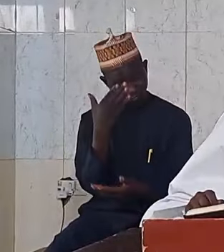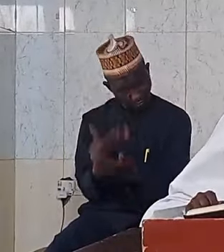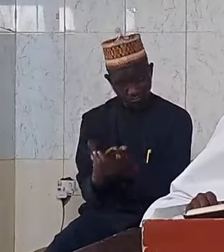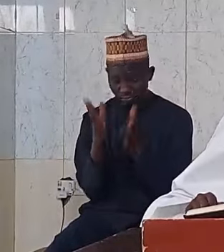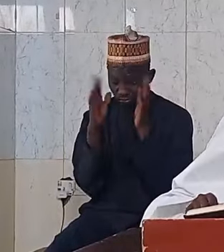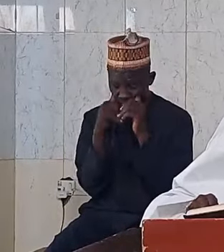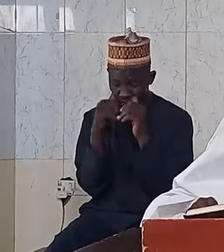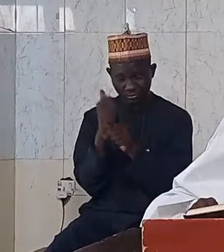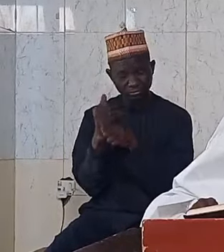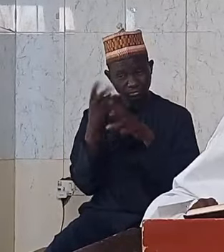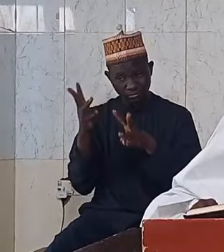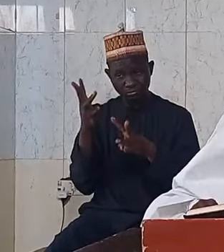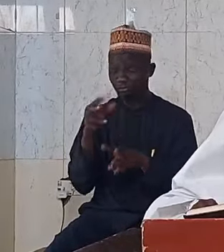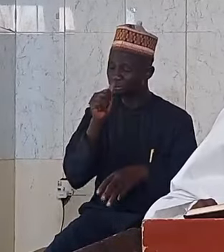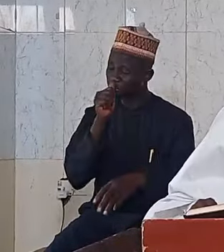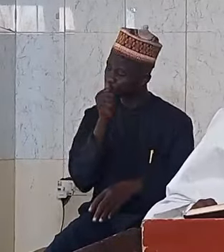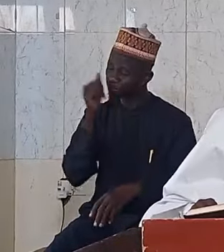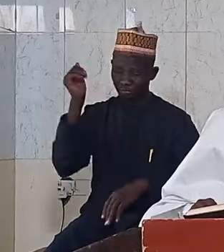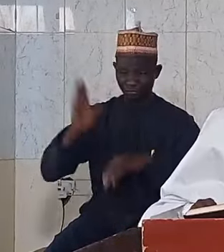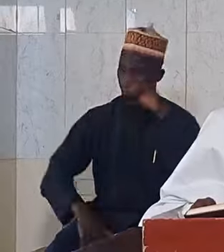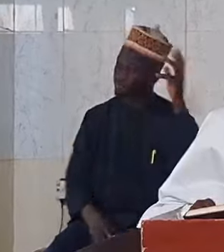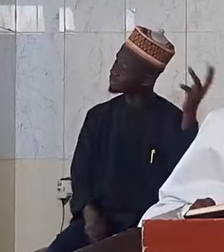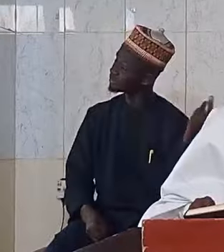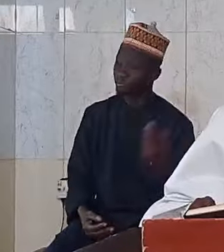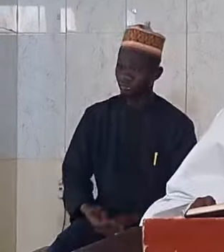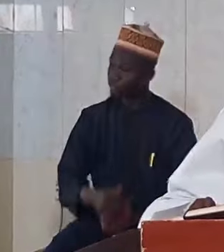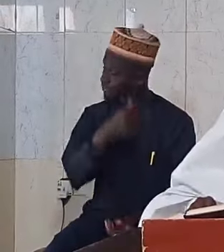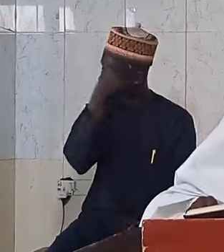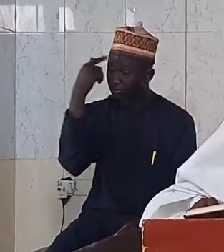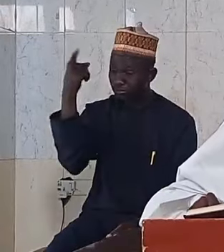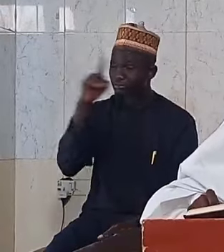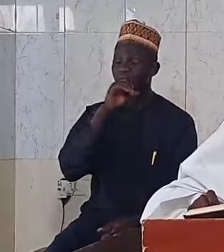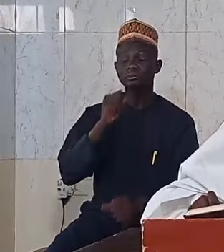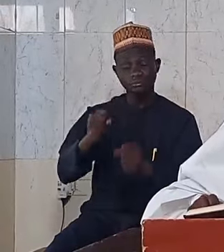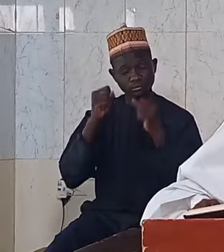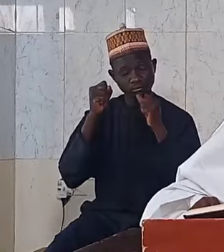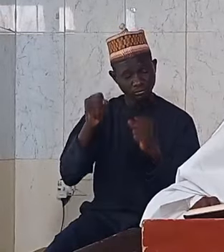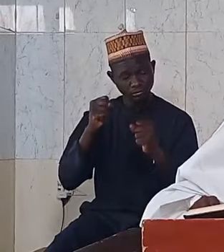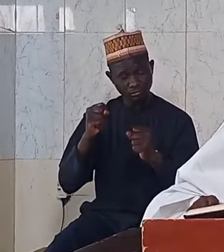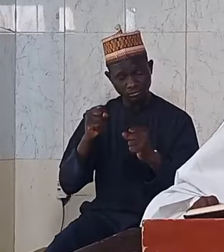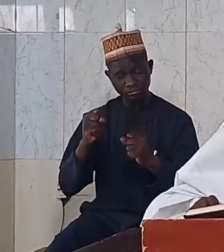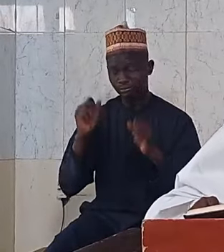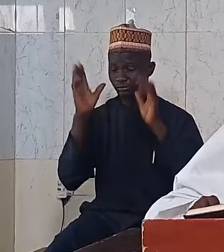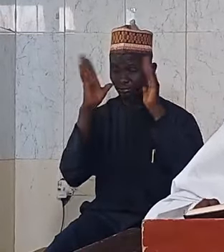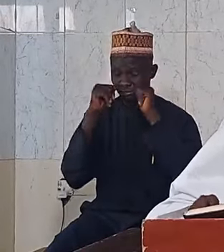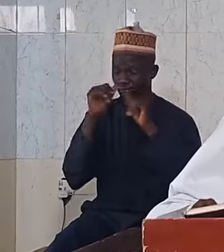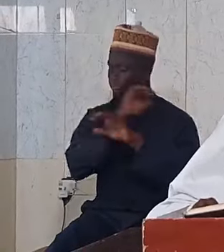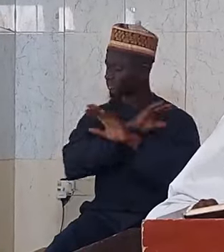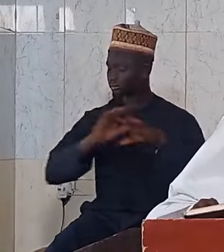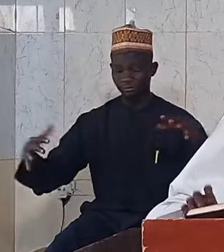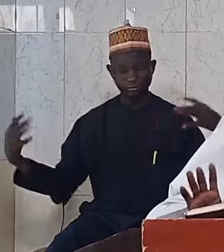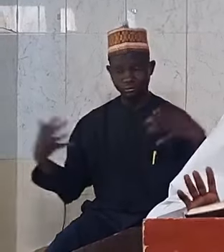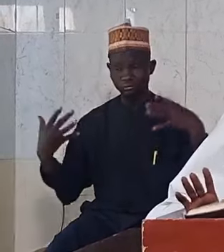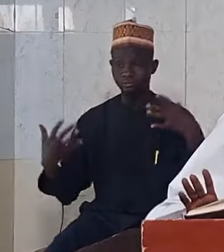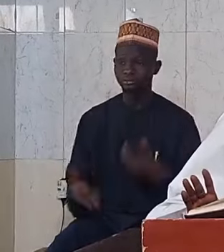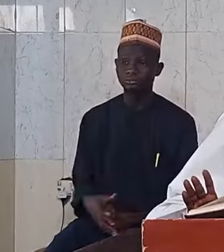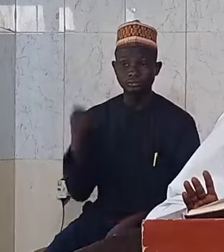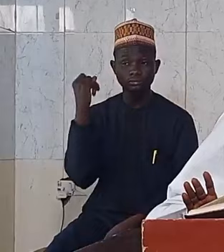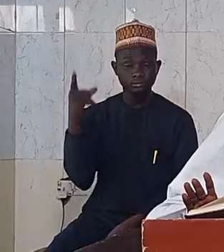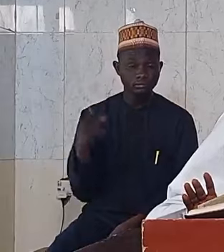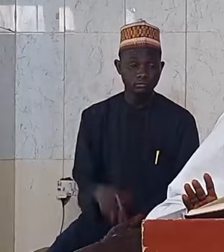wanda suke kan gaskiya su suka fi cancantar a ce sun samu karfin zuciya da hakuri kada su tsorata kun gane